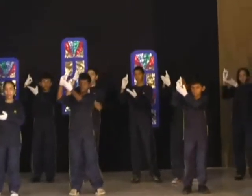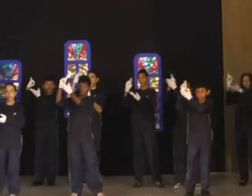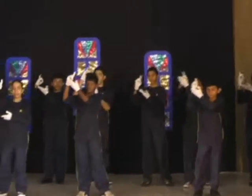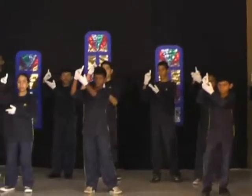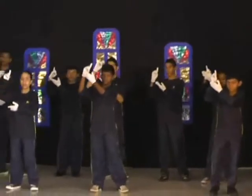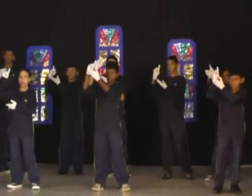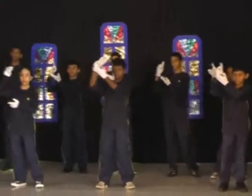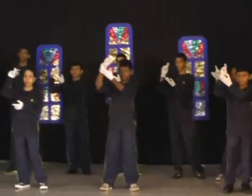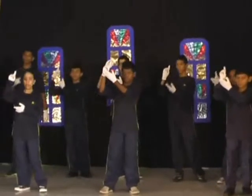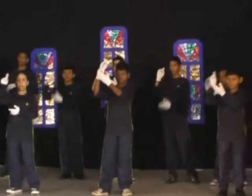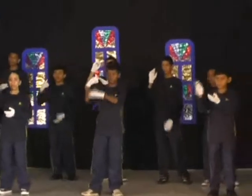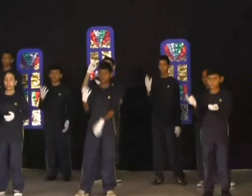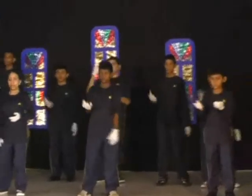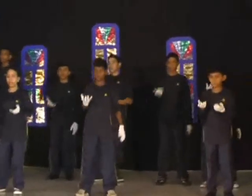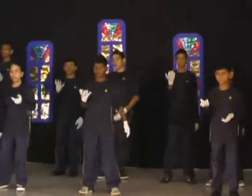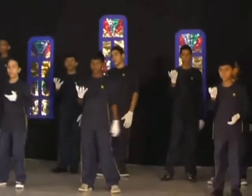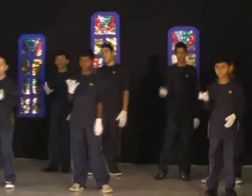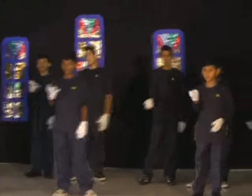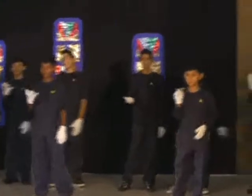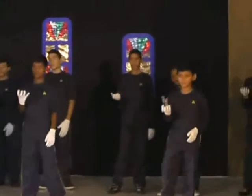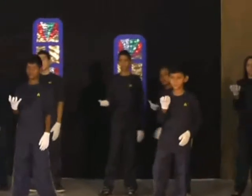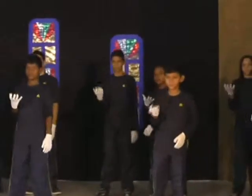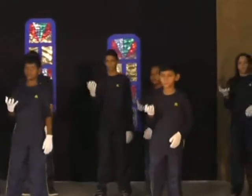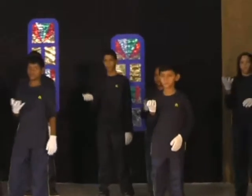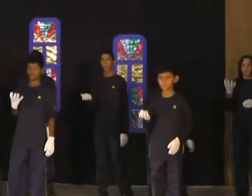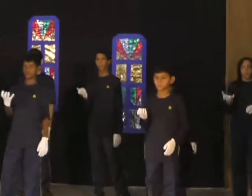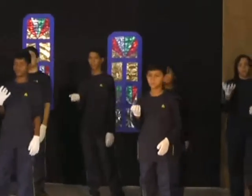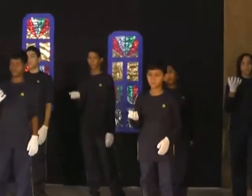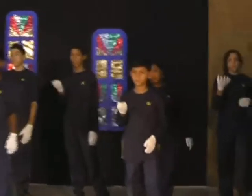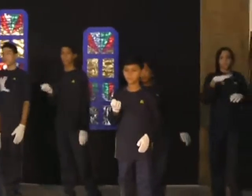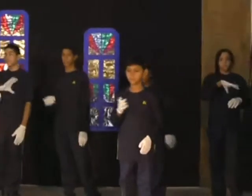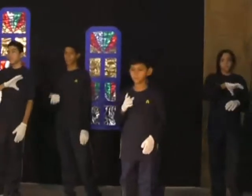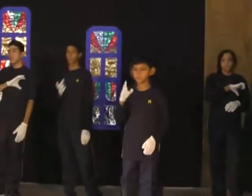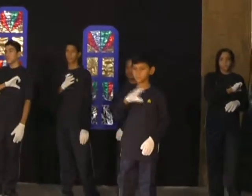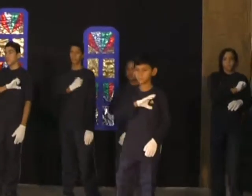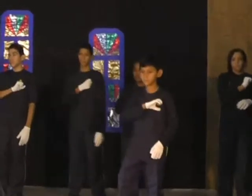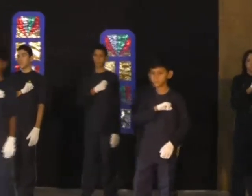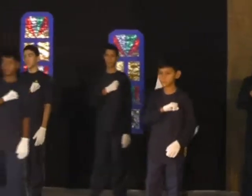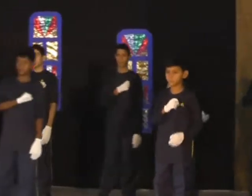Quero amar a Deus